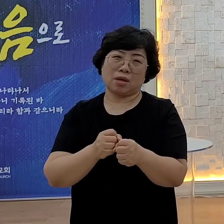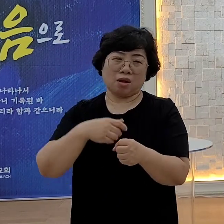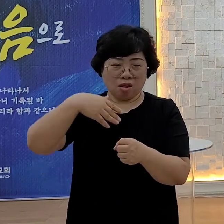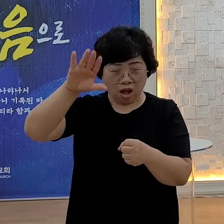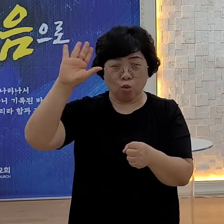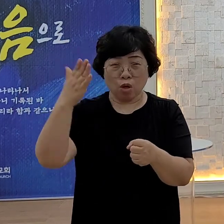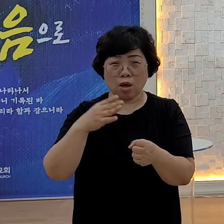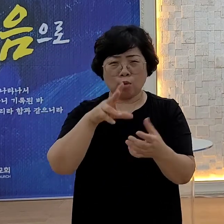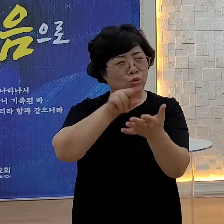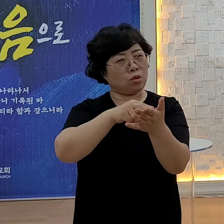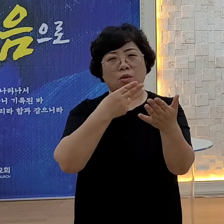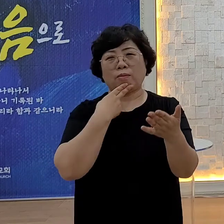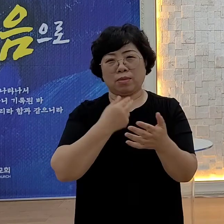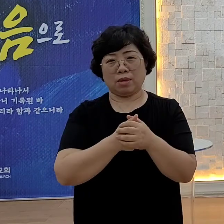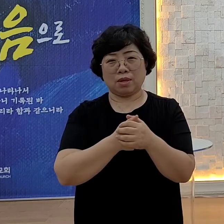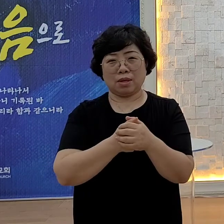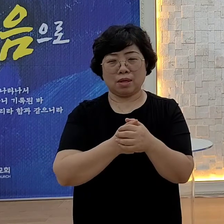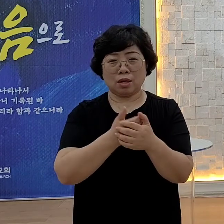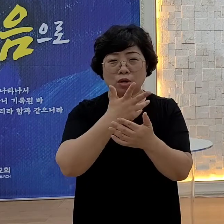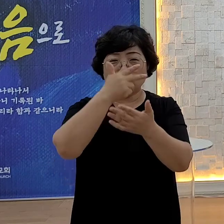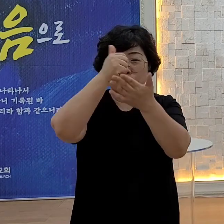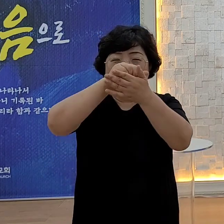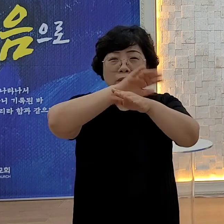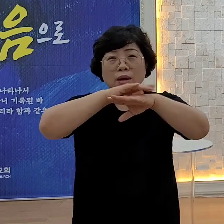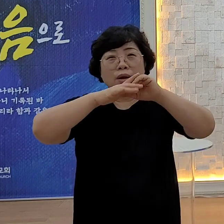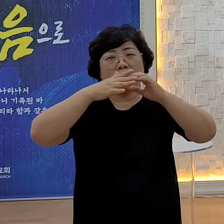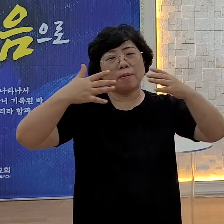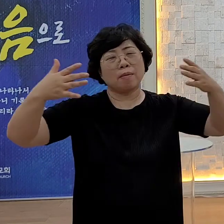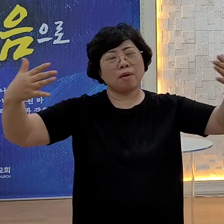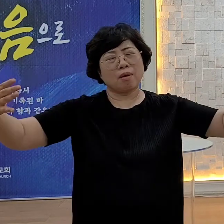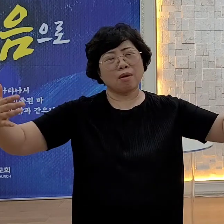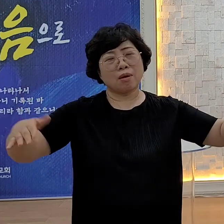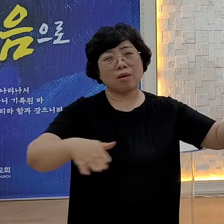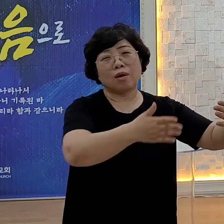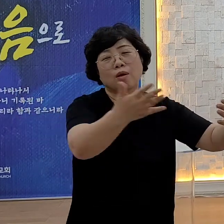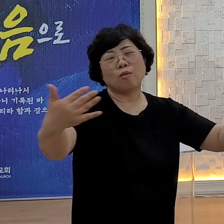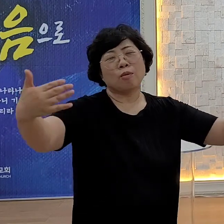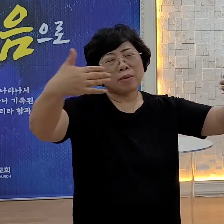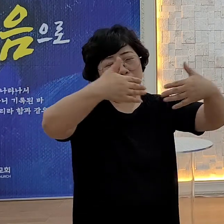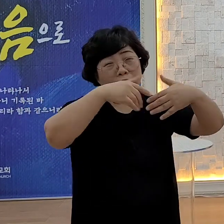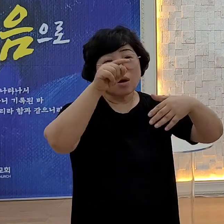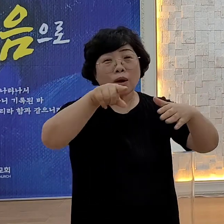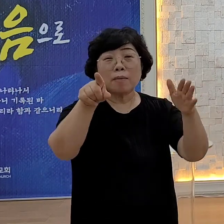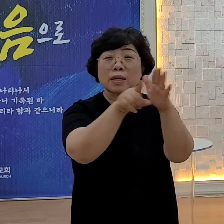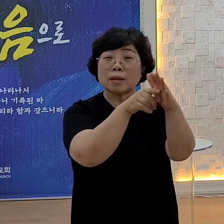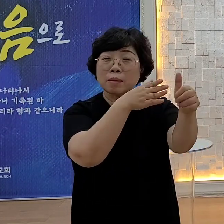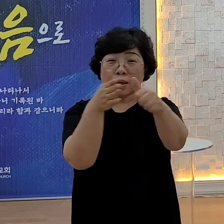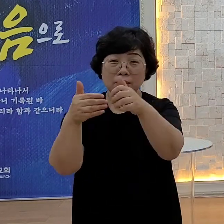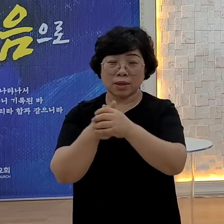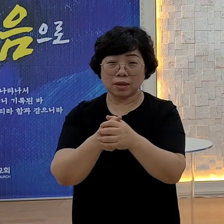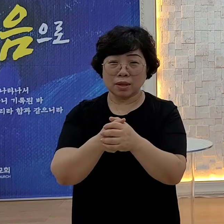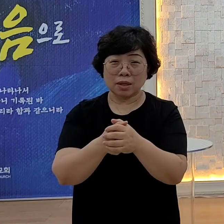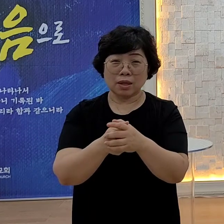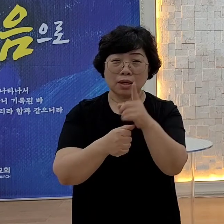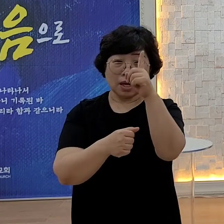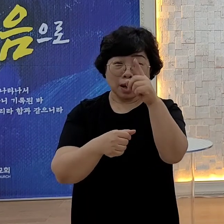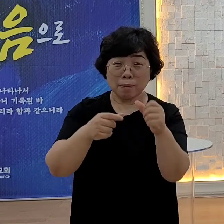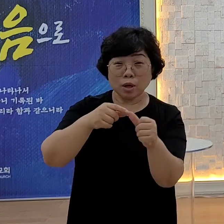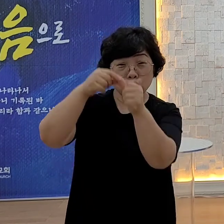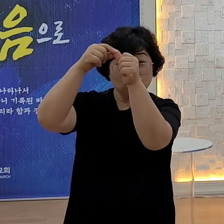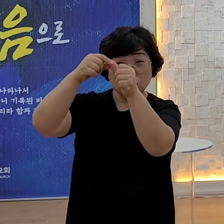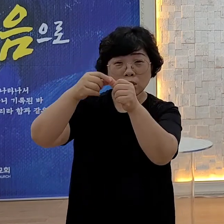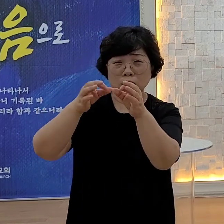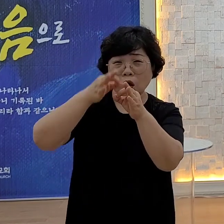두 팔 벌려서 우리를 안아주시고 맞아주실 줄 여러분 믿으시고요. 한 번 구원은